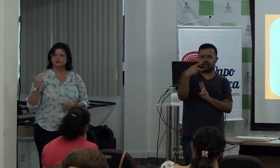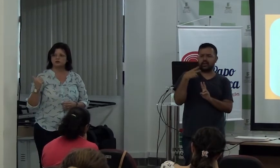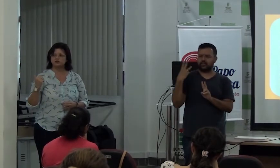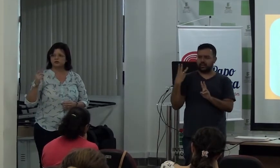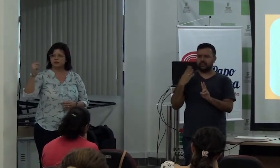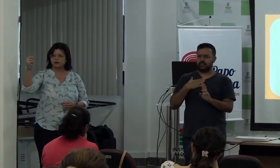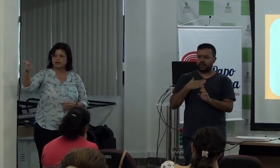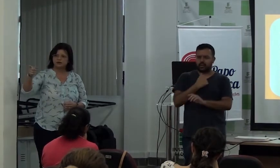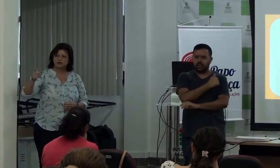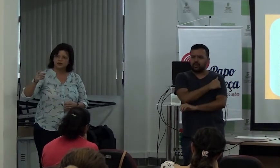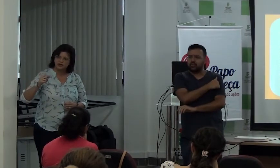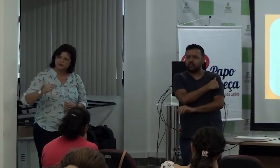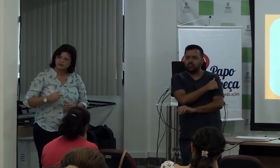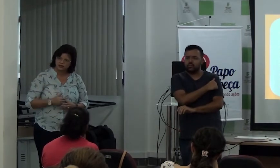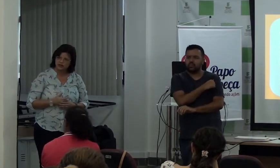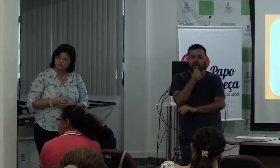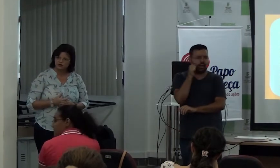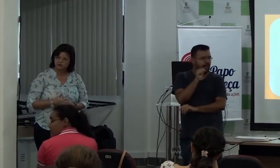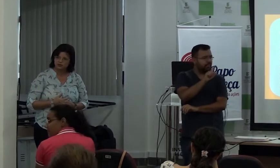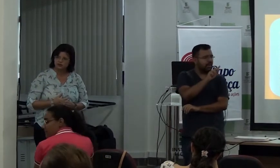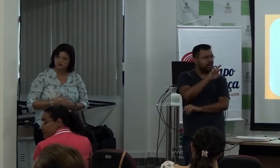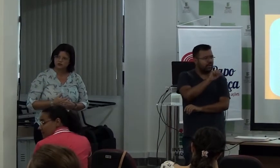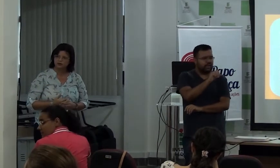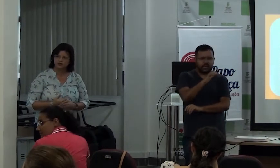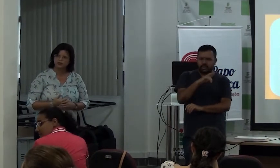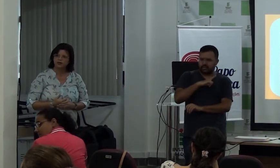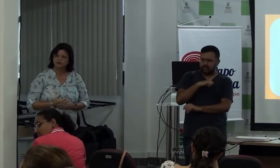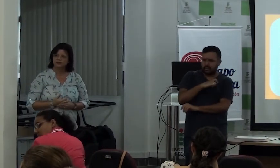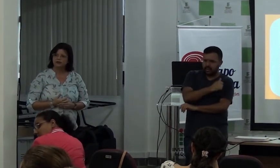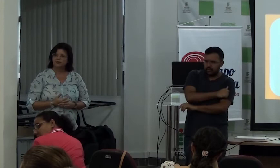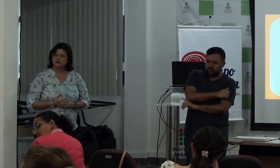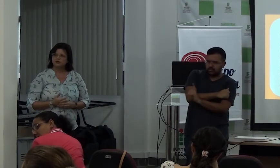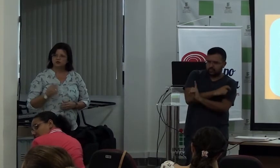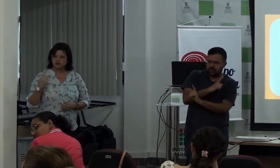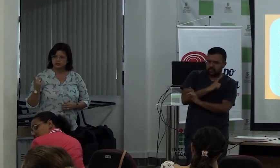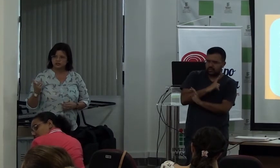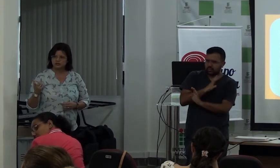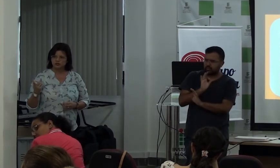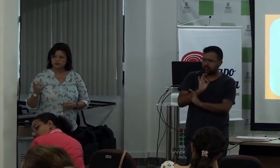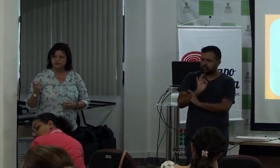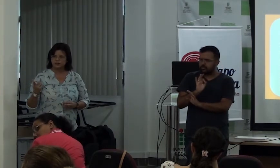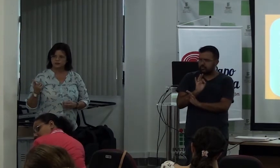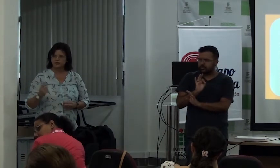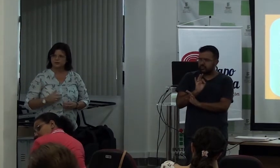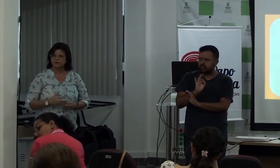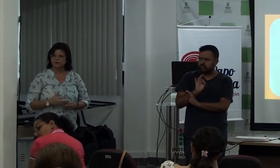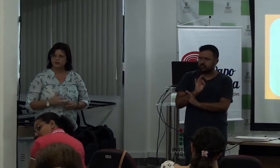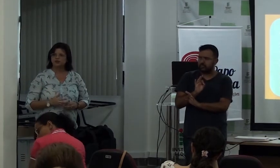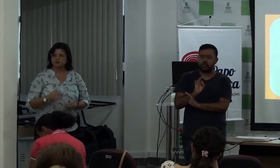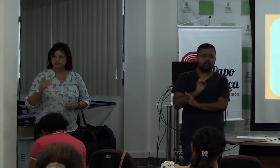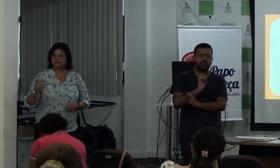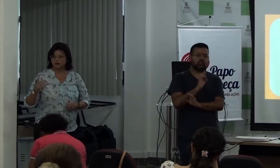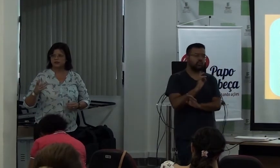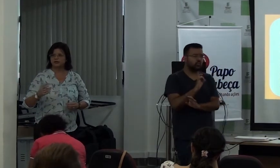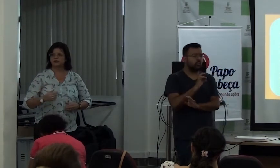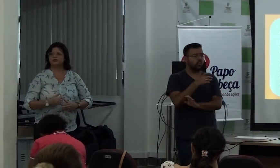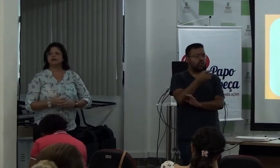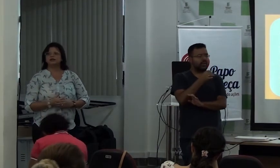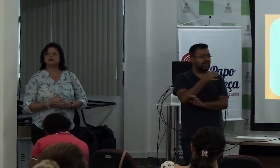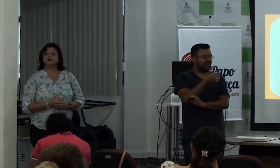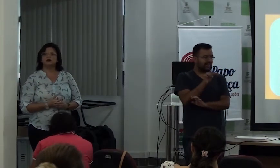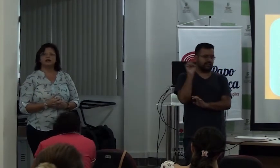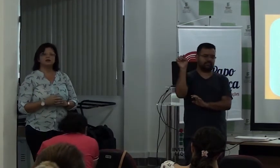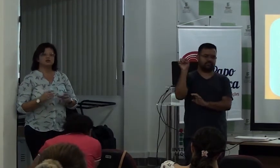e temos um também da Graça. Você tem aluno de iniciação científica também, Graça? Ou de iniciação extensão? Extensão.